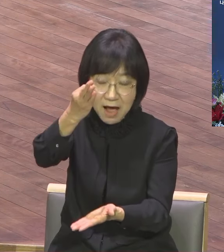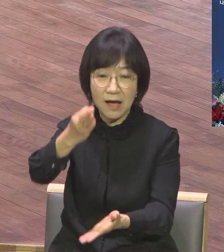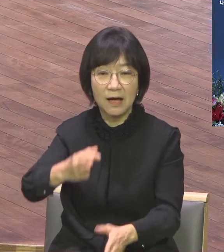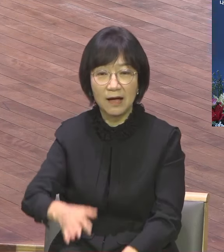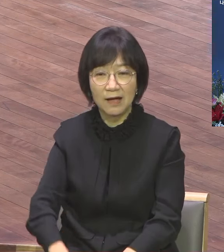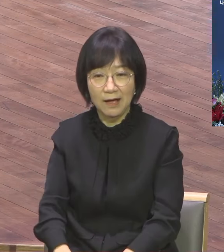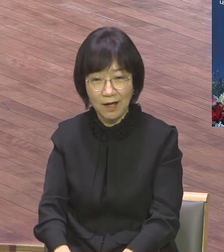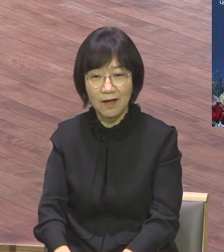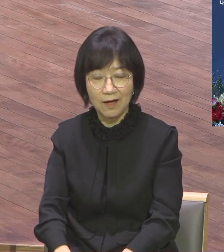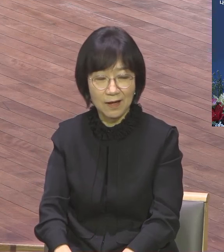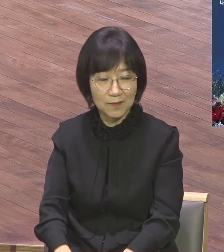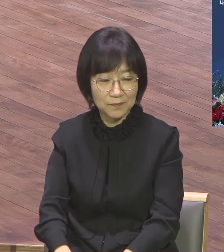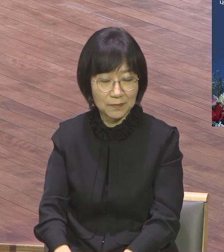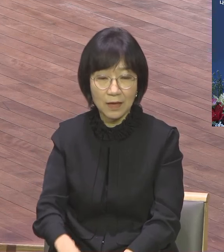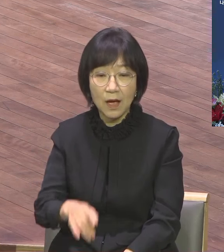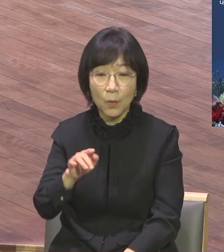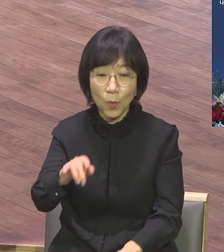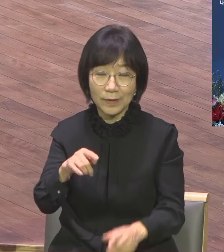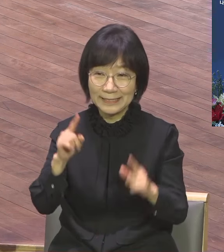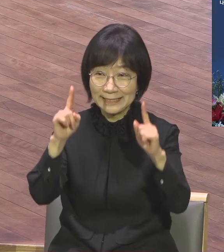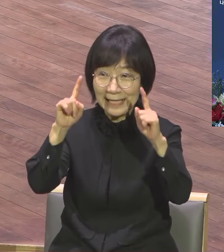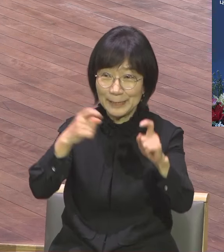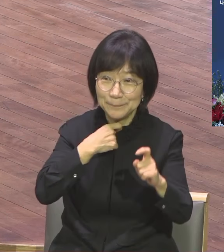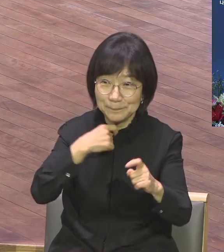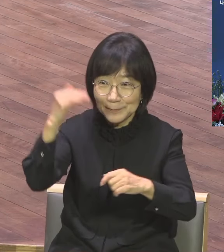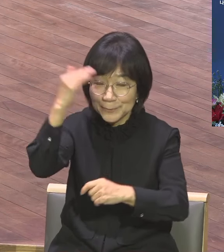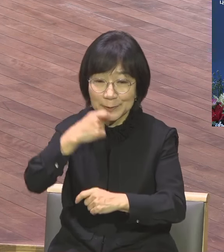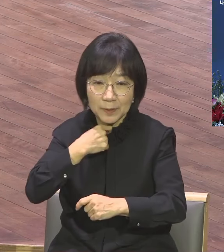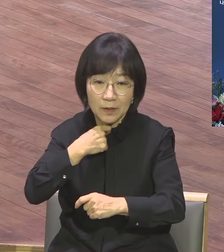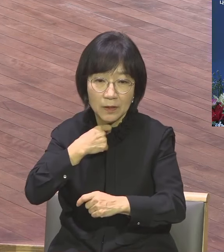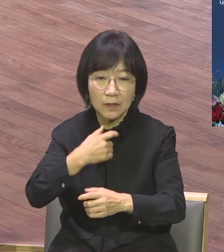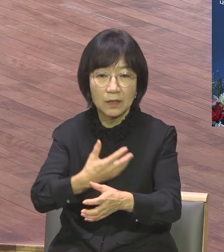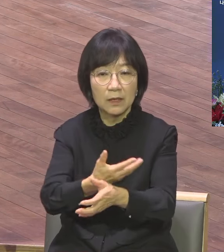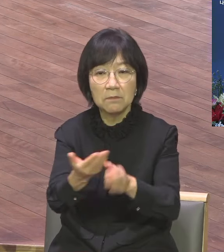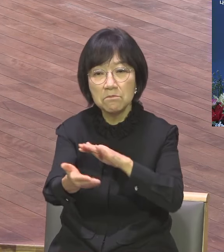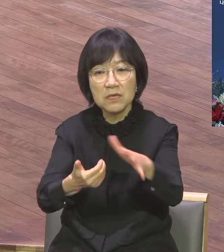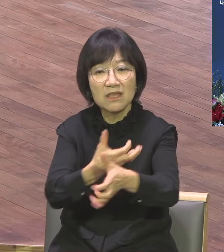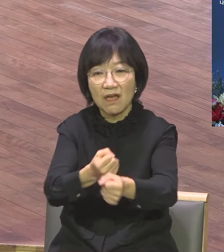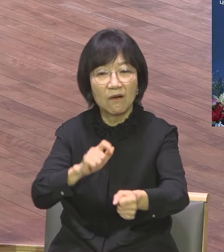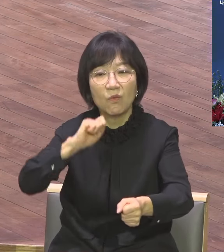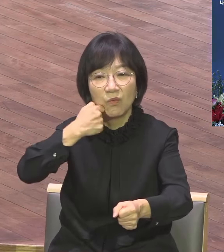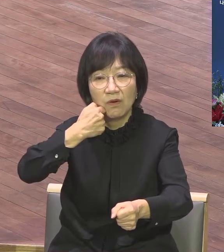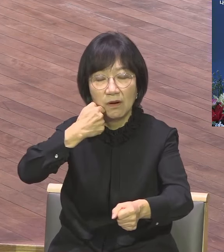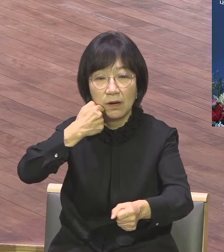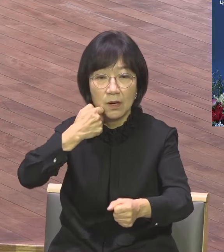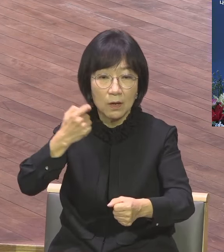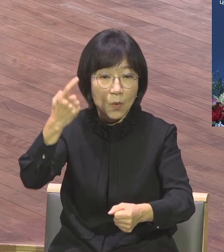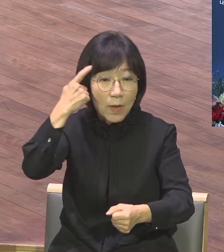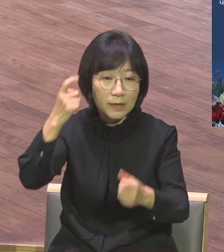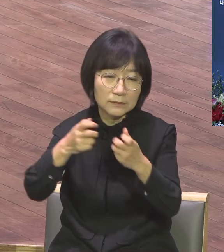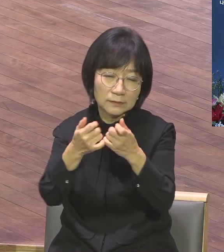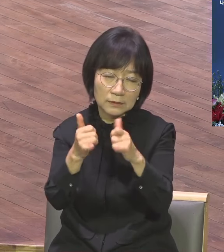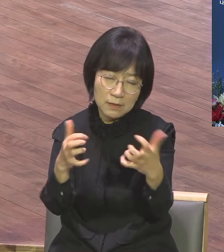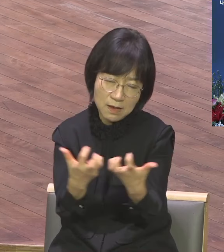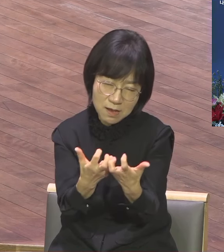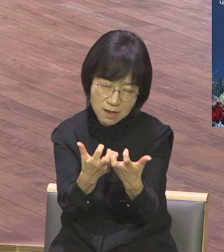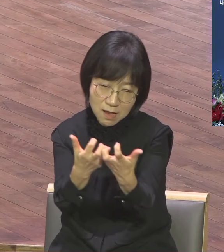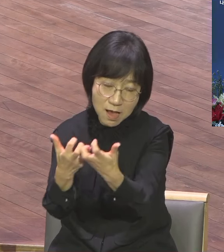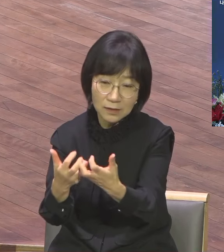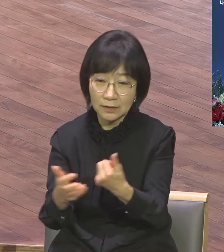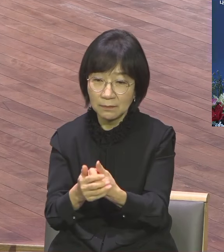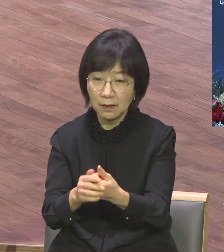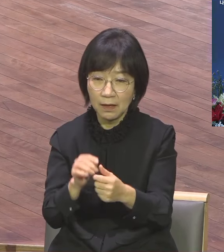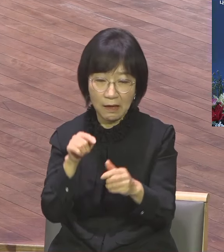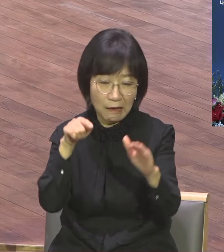그래서 이 핫플레이스 예약하기도 어려워. 그 정도로 그 가장 사람들이 좋아하는 가장 귀한 그